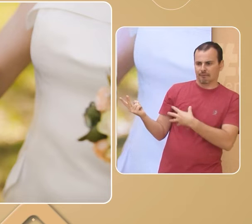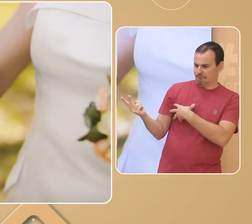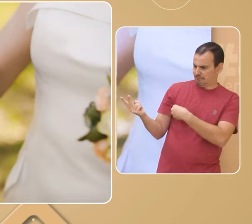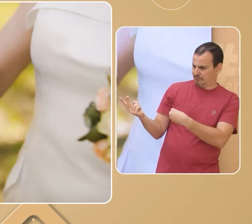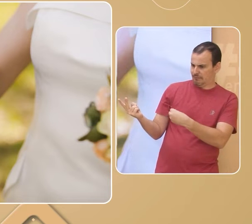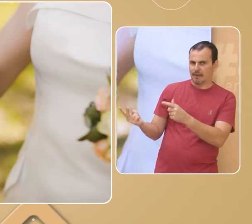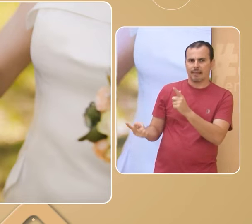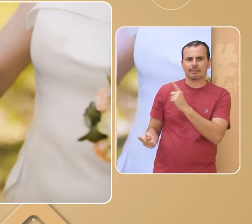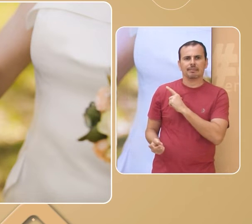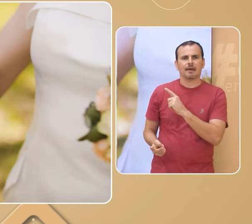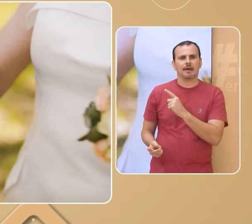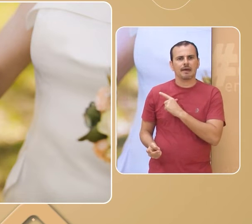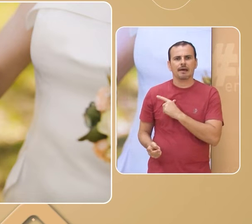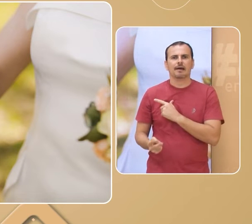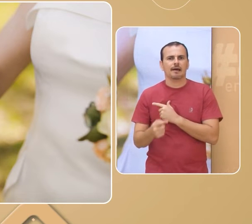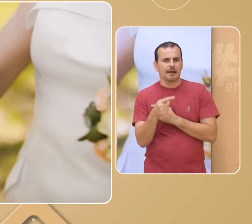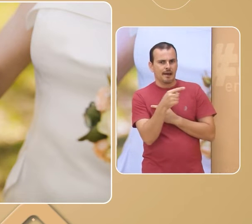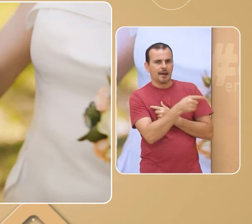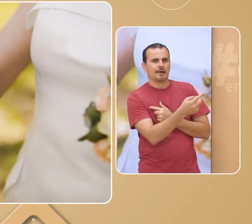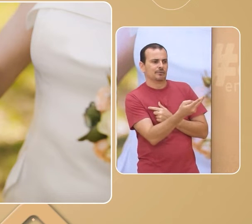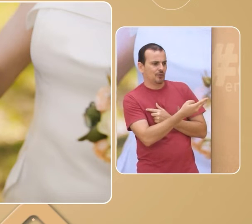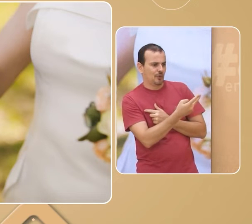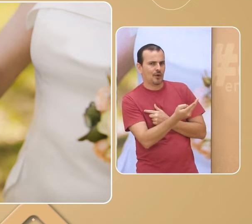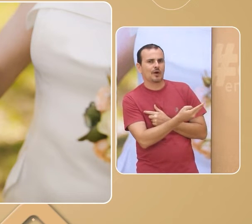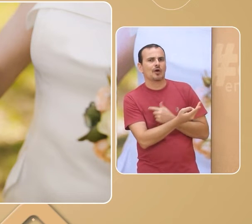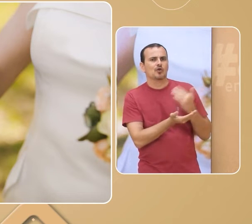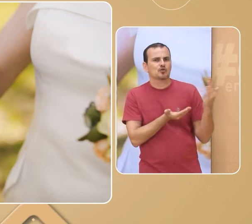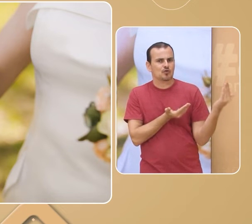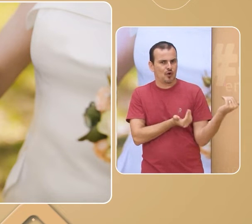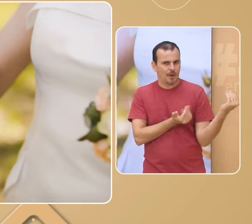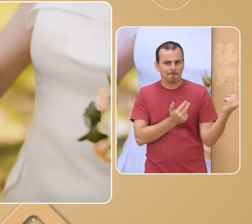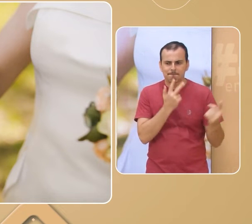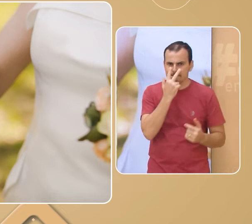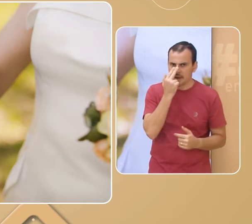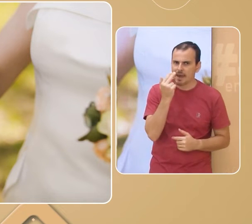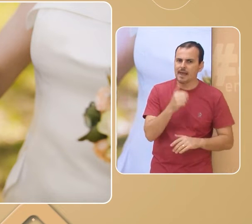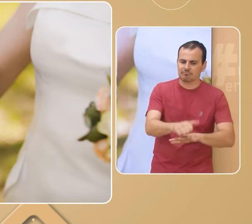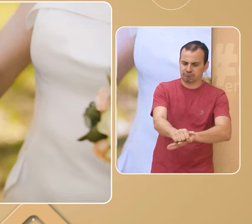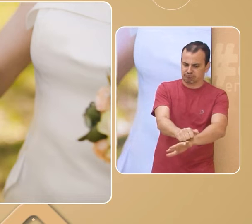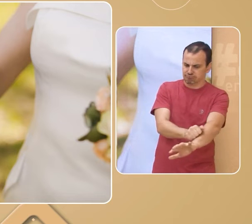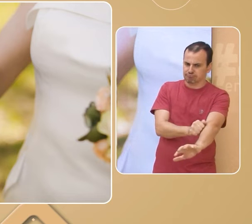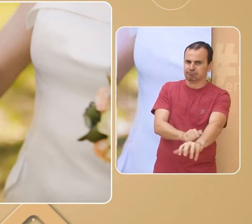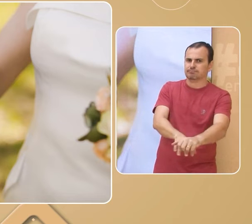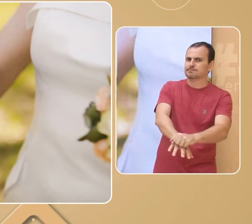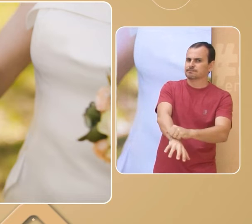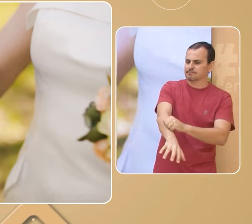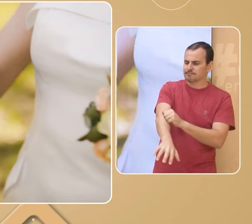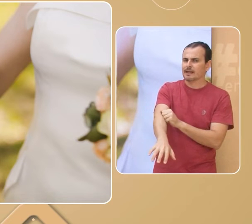filhas, que também eram jovens, como a Cinderela.